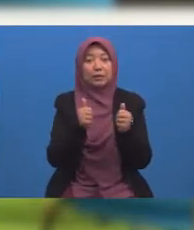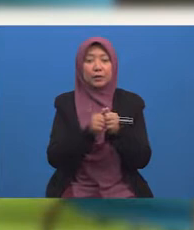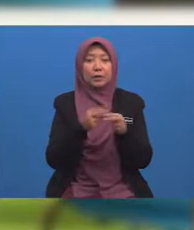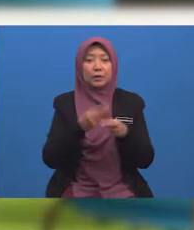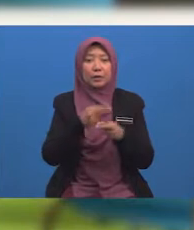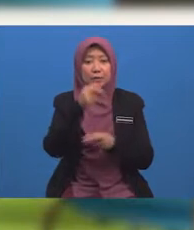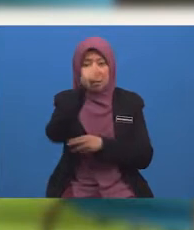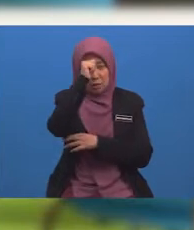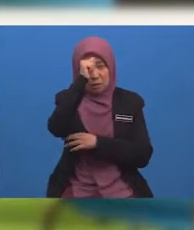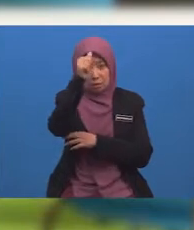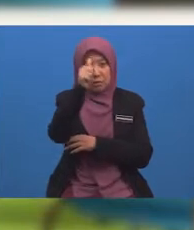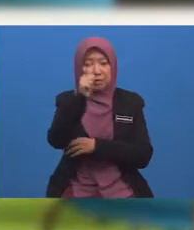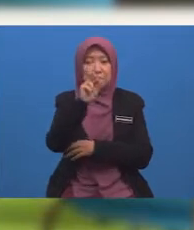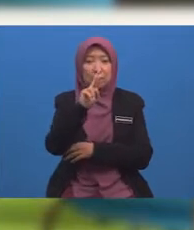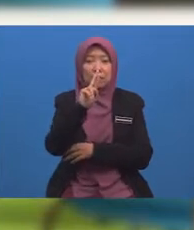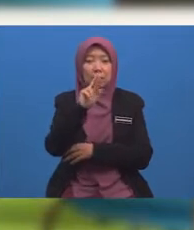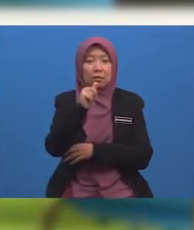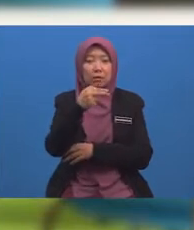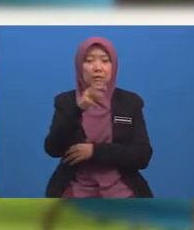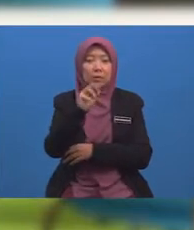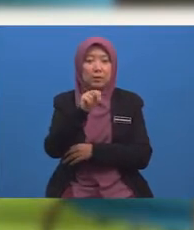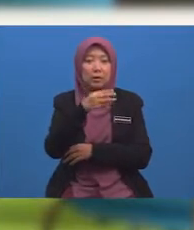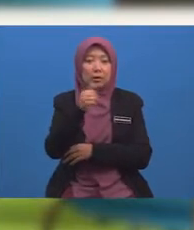Allah Ar-Rahman dan juga Ar-Rahim.